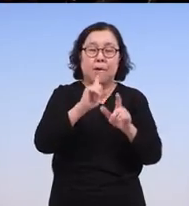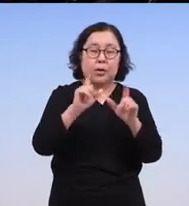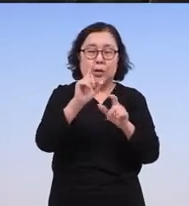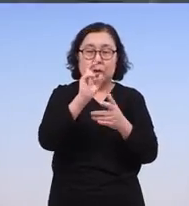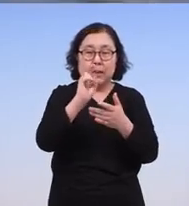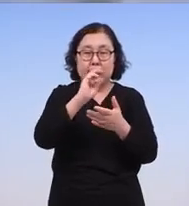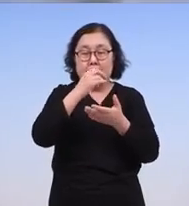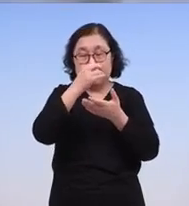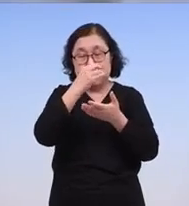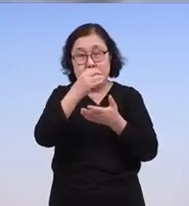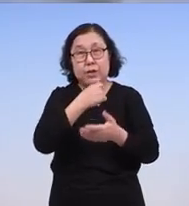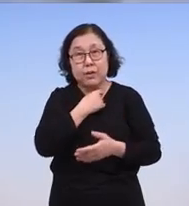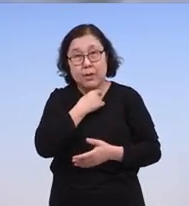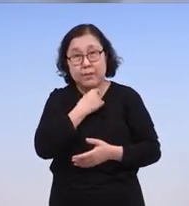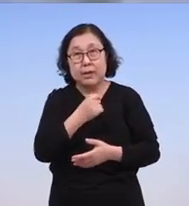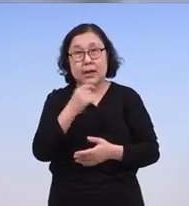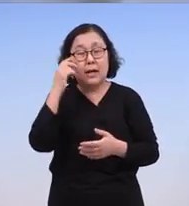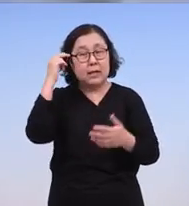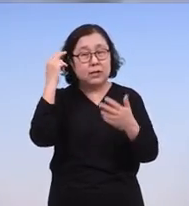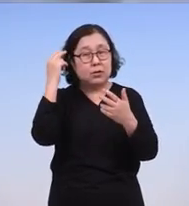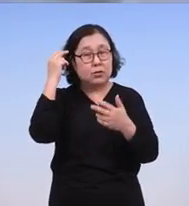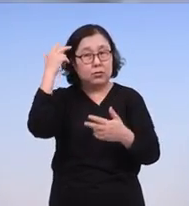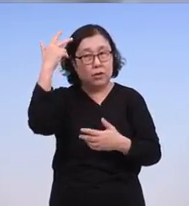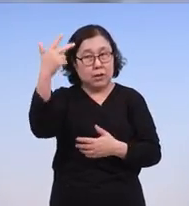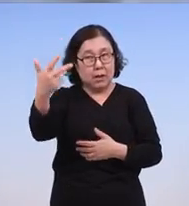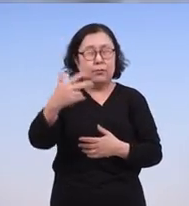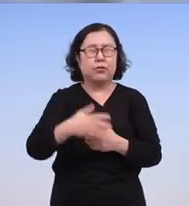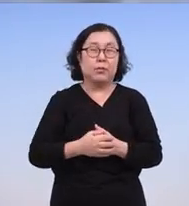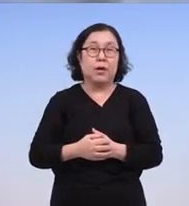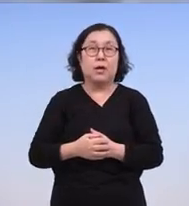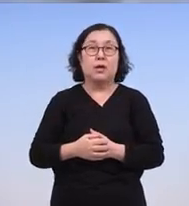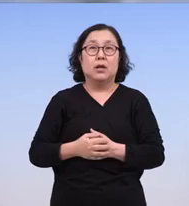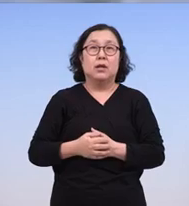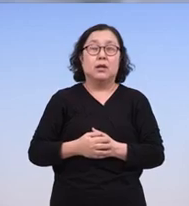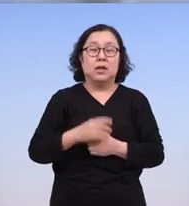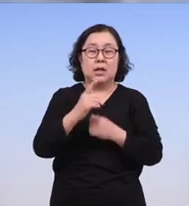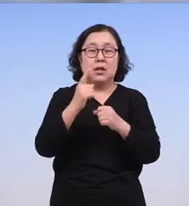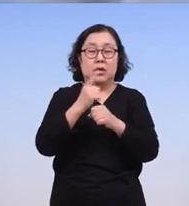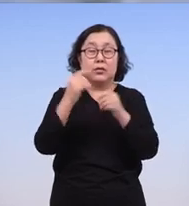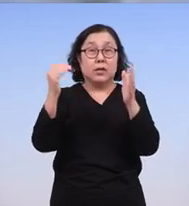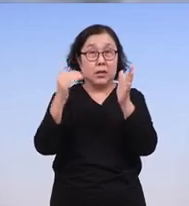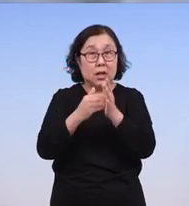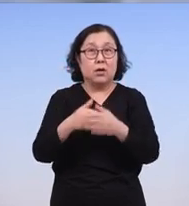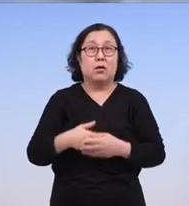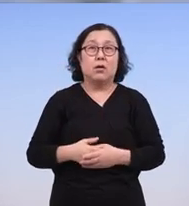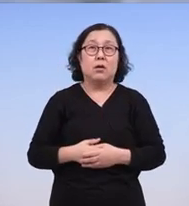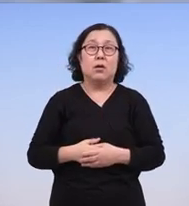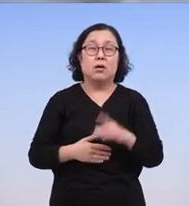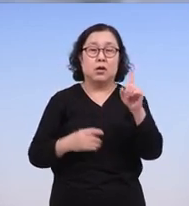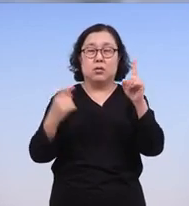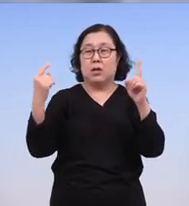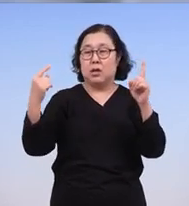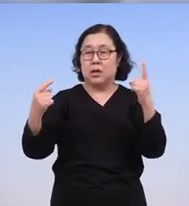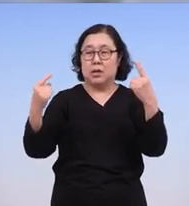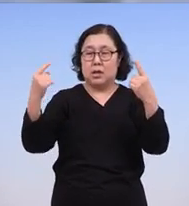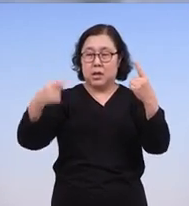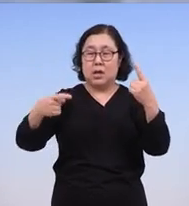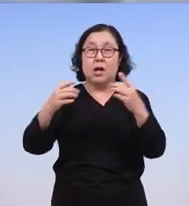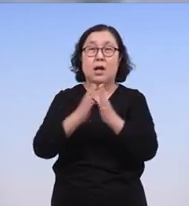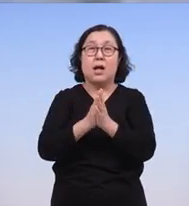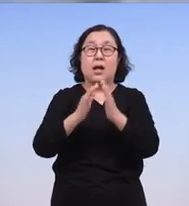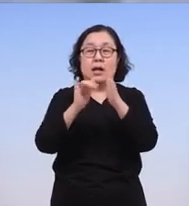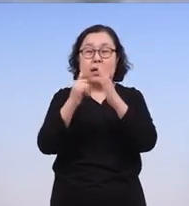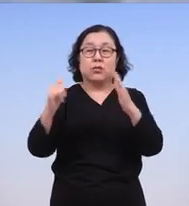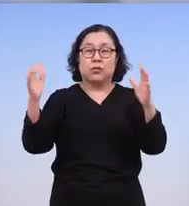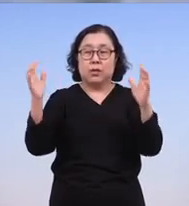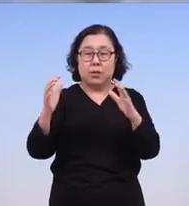여러분, 이제 한 번 더 이 찬양 부르기 원하는데요, 이제 일주일만 있으면 또 한 해가 또 덧없이 흘러갑니다. 기억나시잖아요? 1월 1일